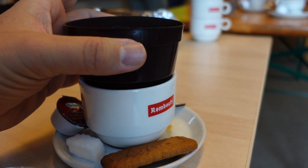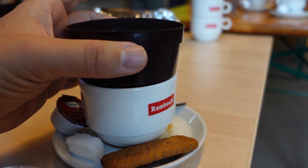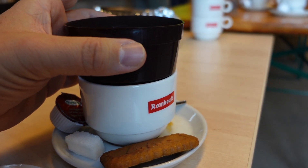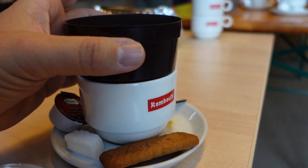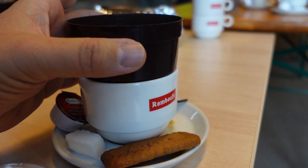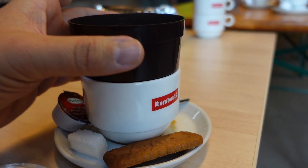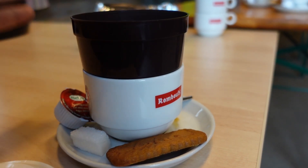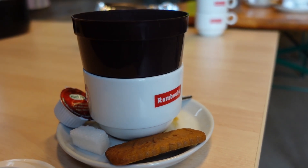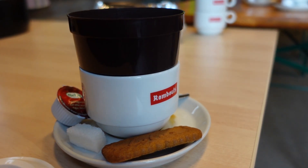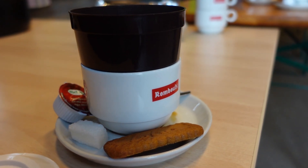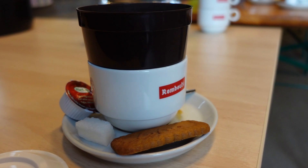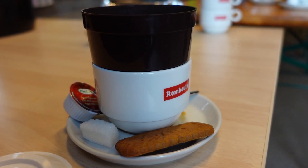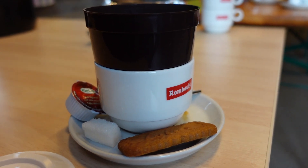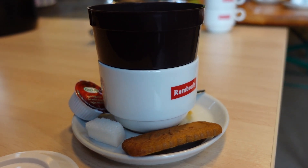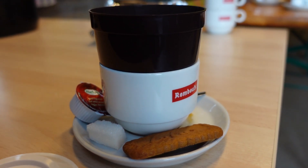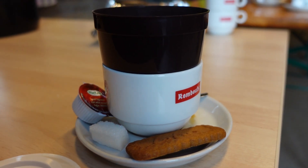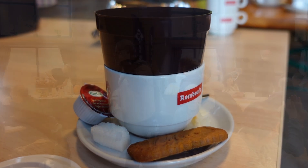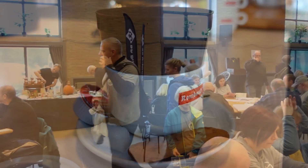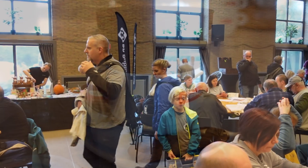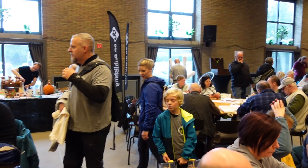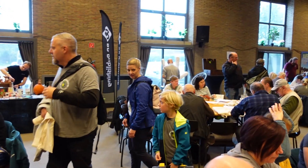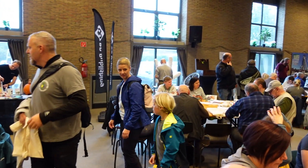leuk verse koffie